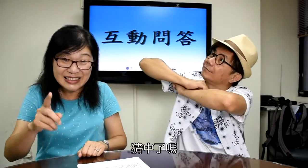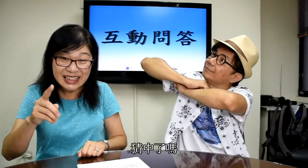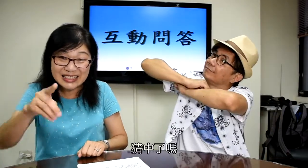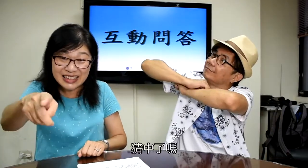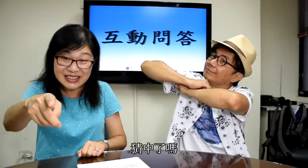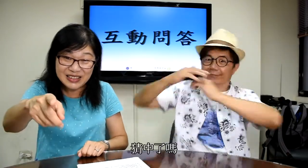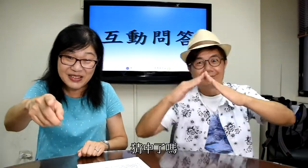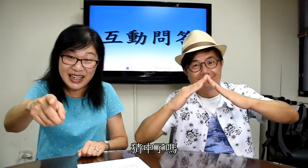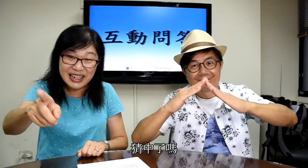猜中了吗？